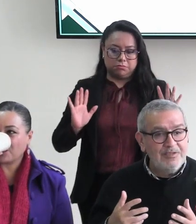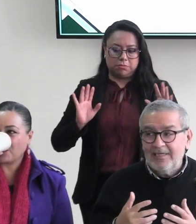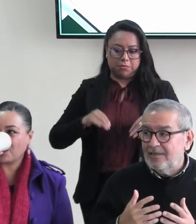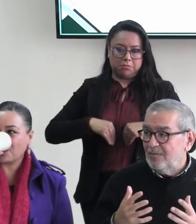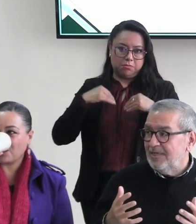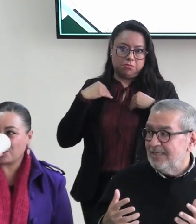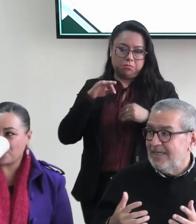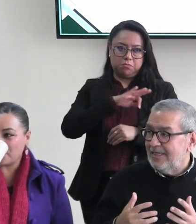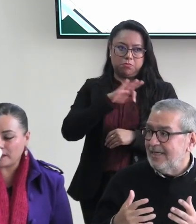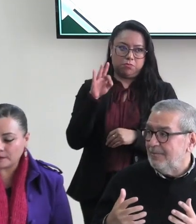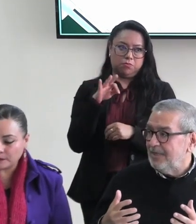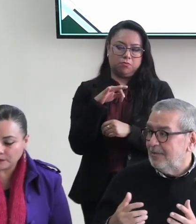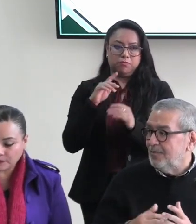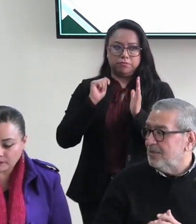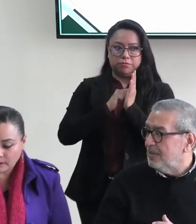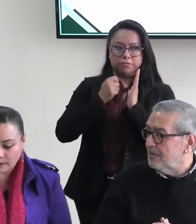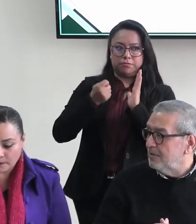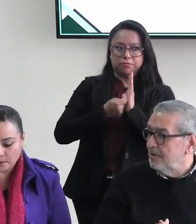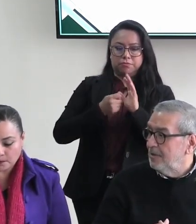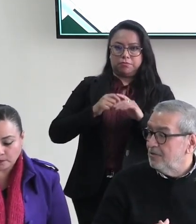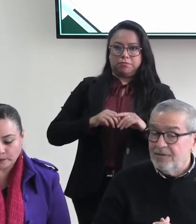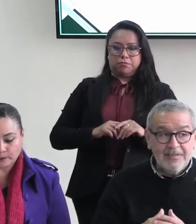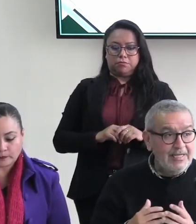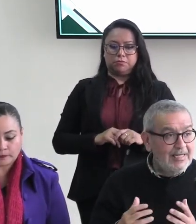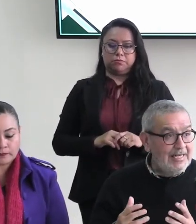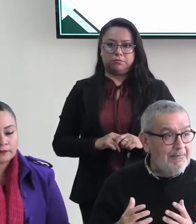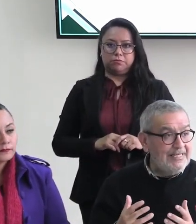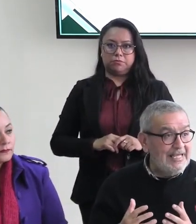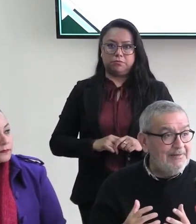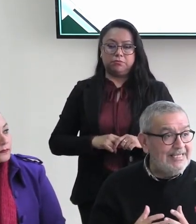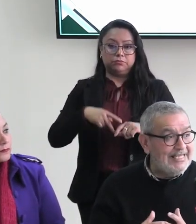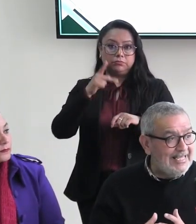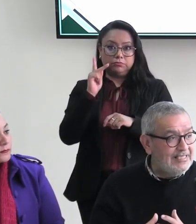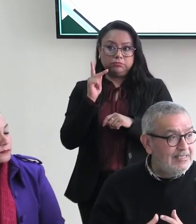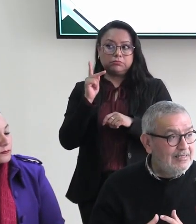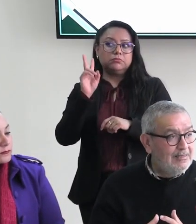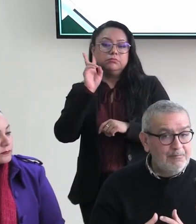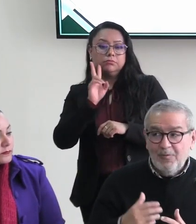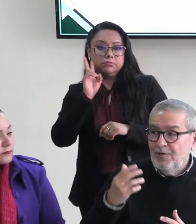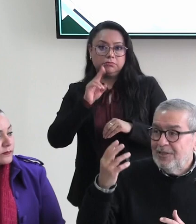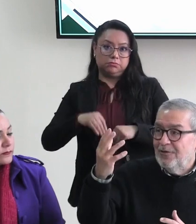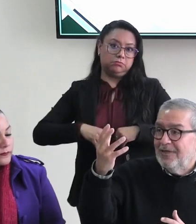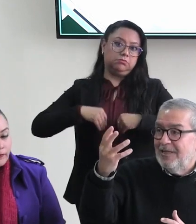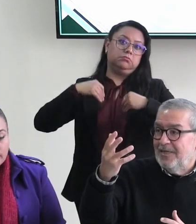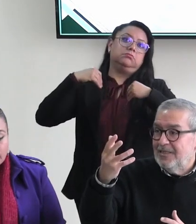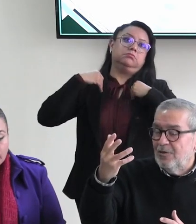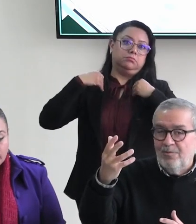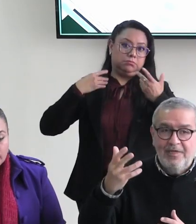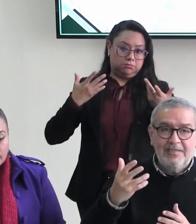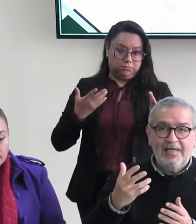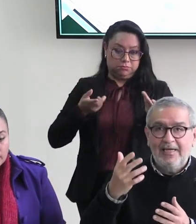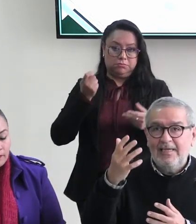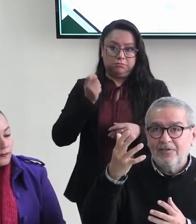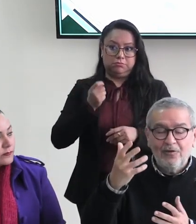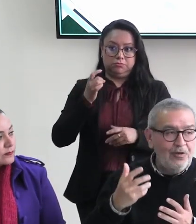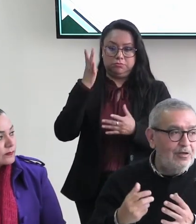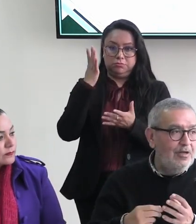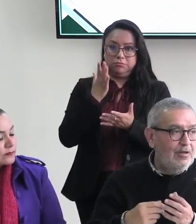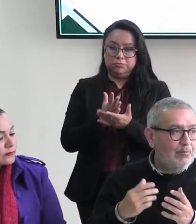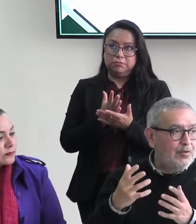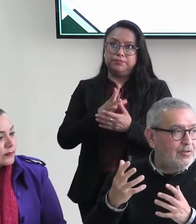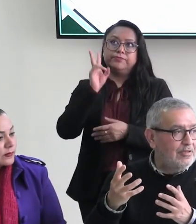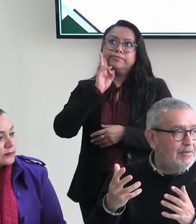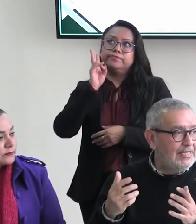habitable, como se le denomina técnicamente, por cierto. Entonces, la habitabilidad no es solo nada más cómo entra el